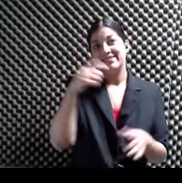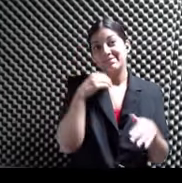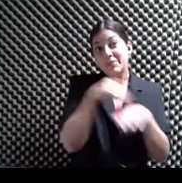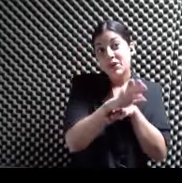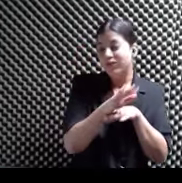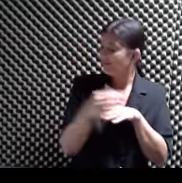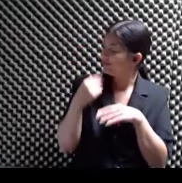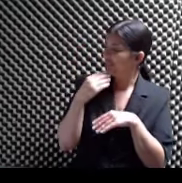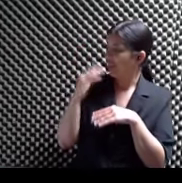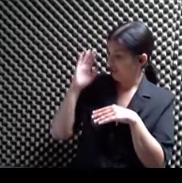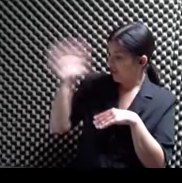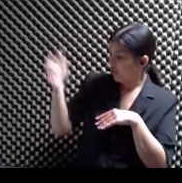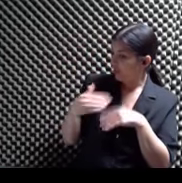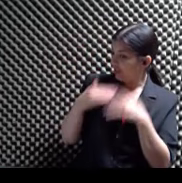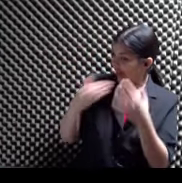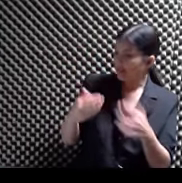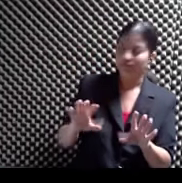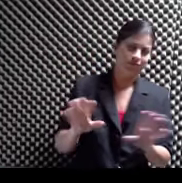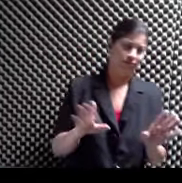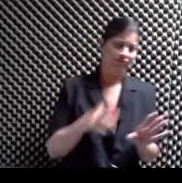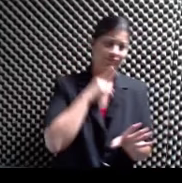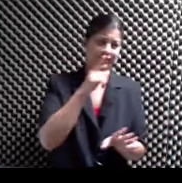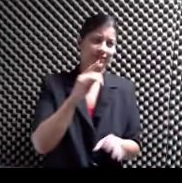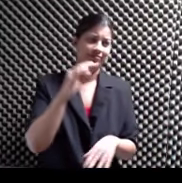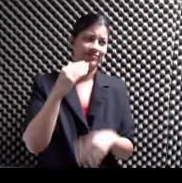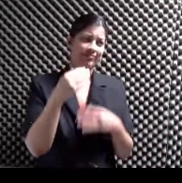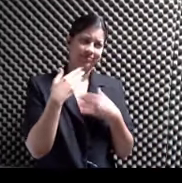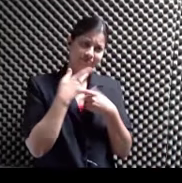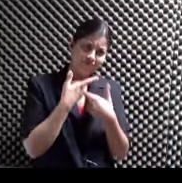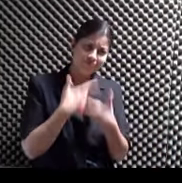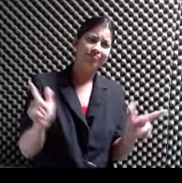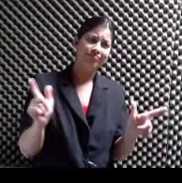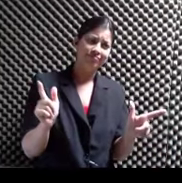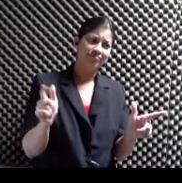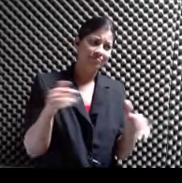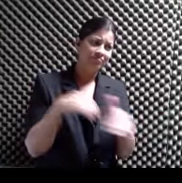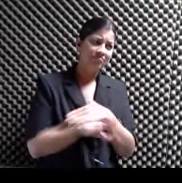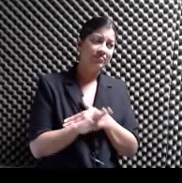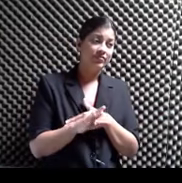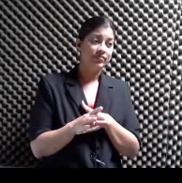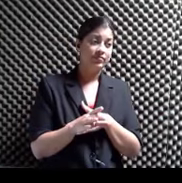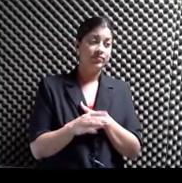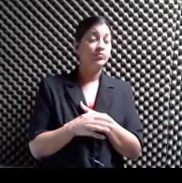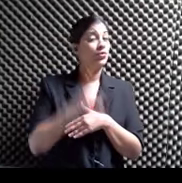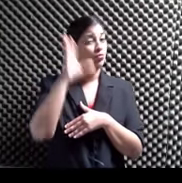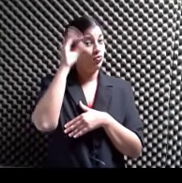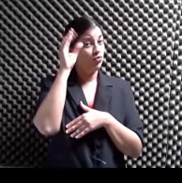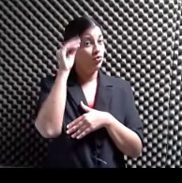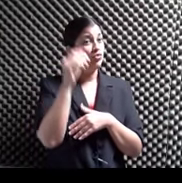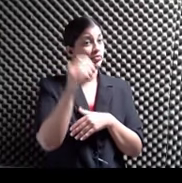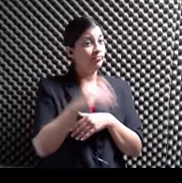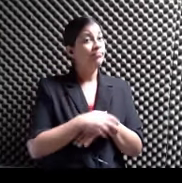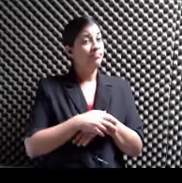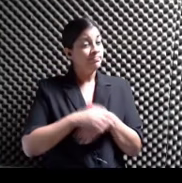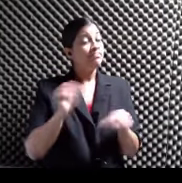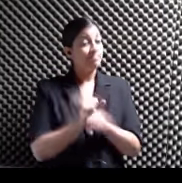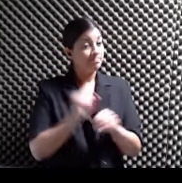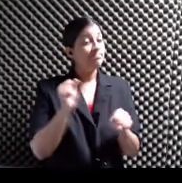Pero para adelante No, no Pero es entrada libre Y de verdad que sí La apuesta está bien chévere Los muchachos Se han jugado Se han botado Con esa